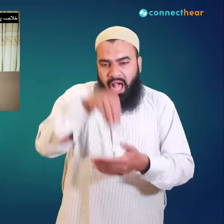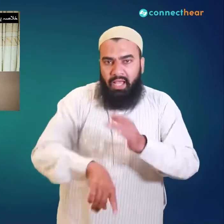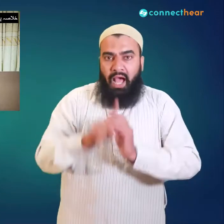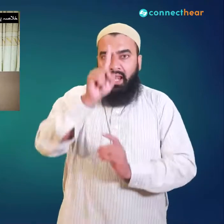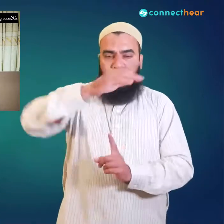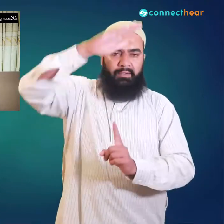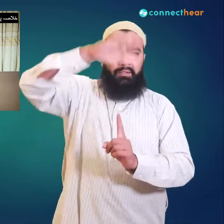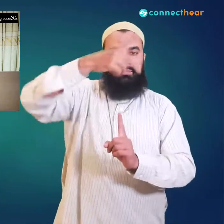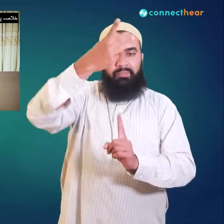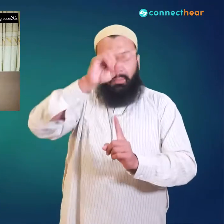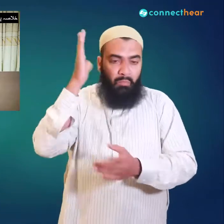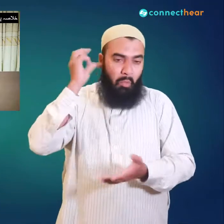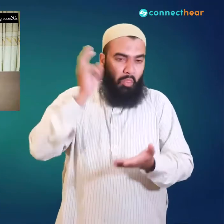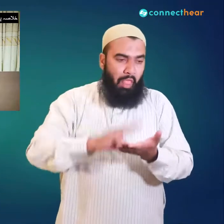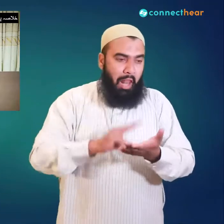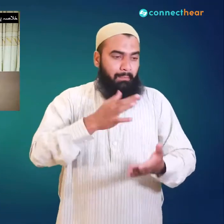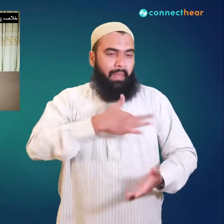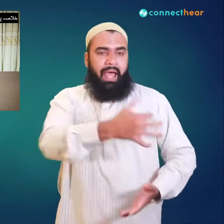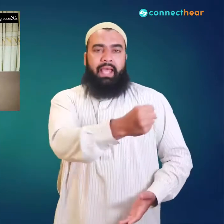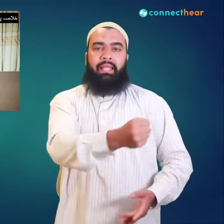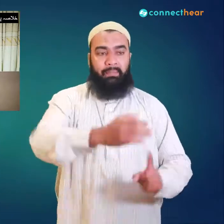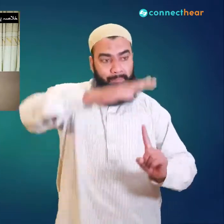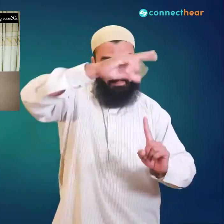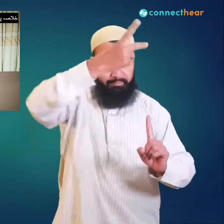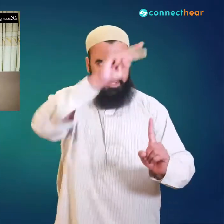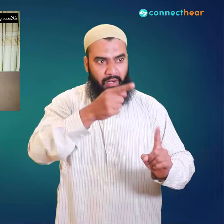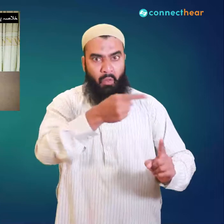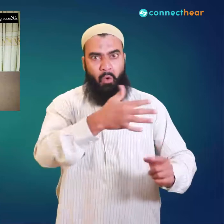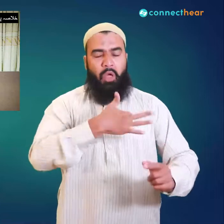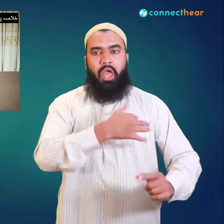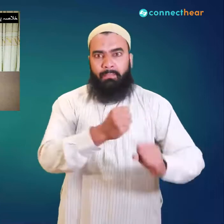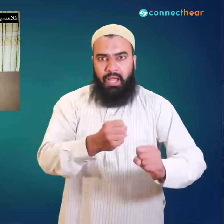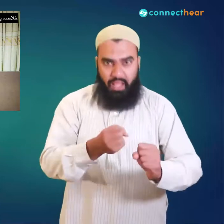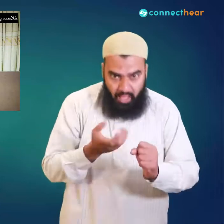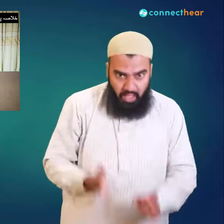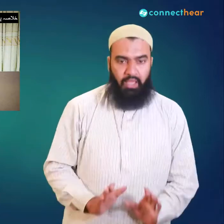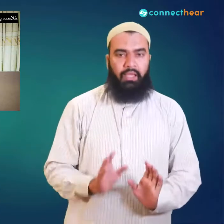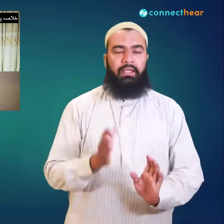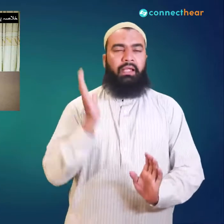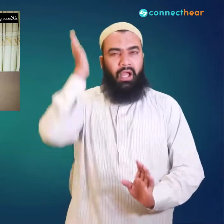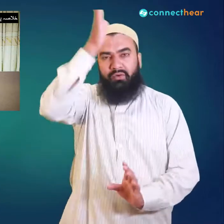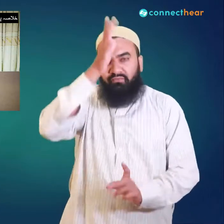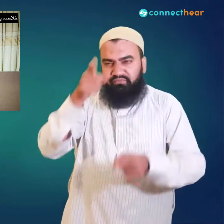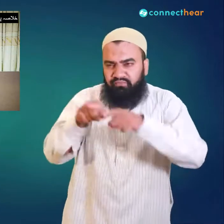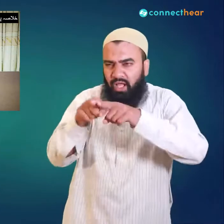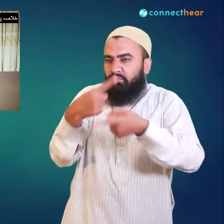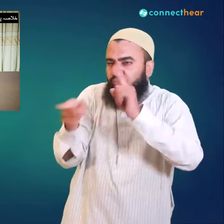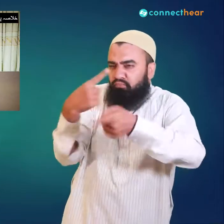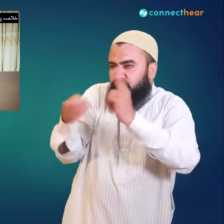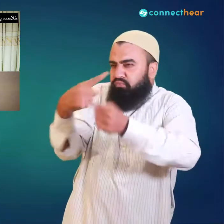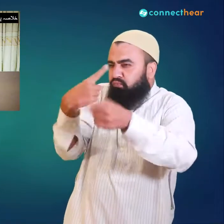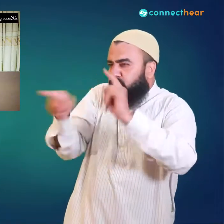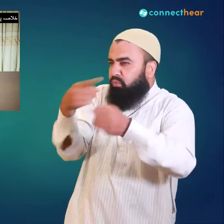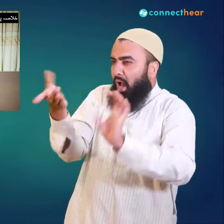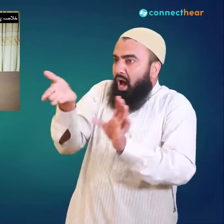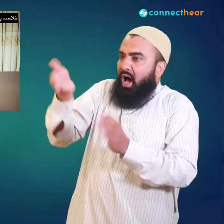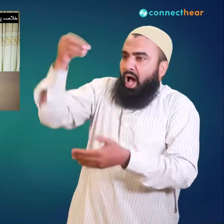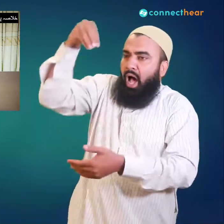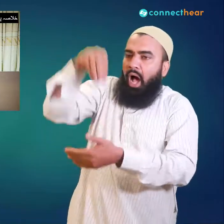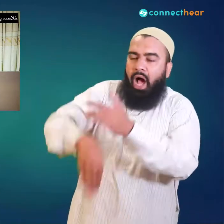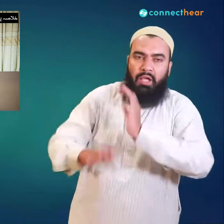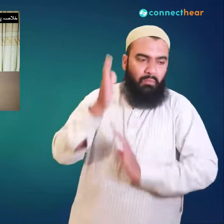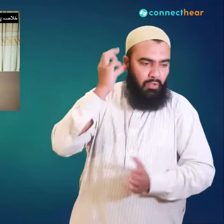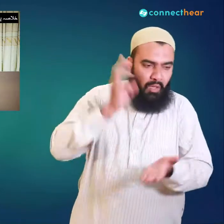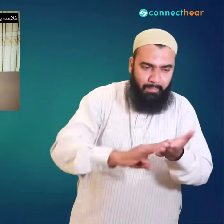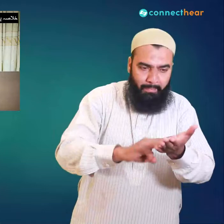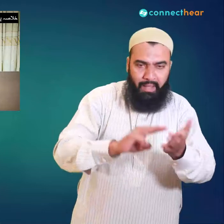نے اہل ایمان کو نصرت عطا فرمائی اور ان کو فتح عطا فرمائی۔ تو حق اور باطل کا